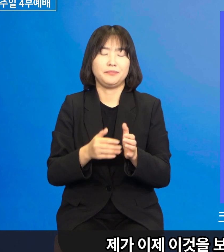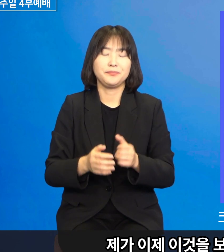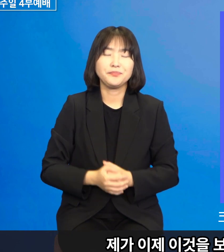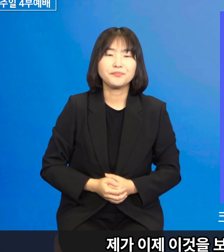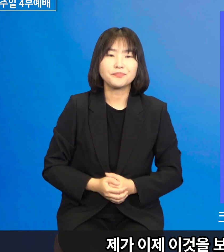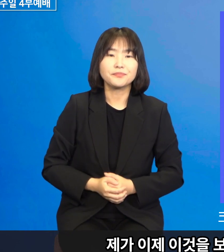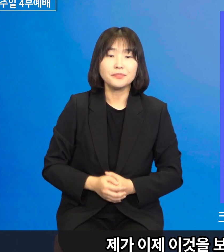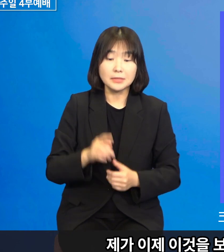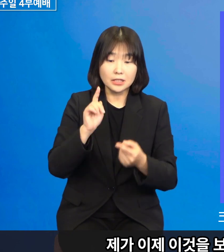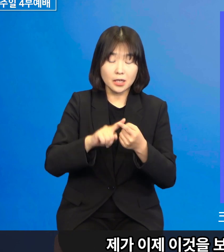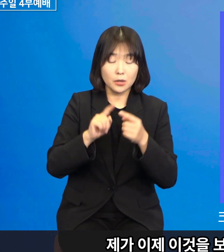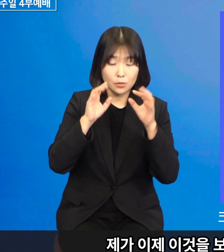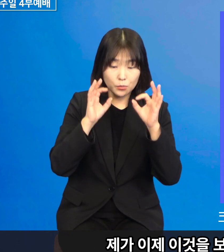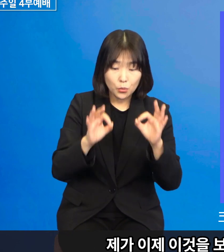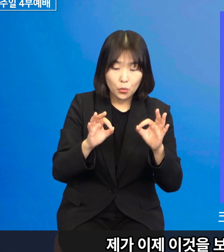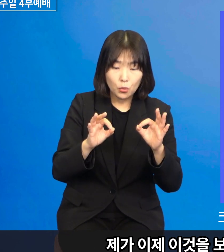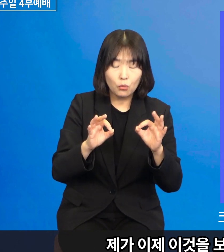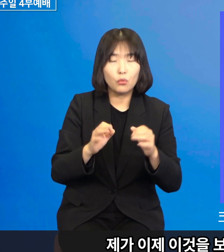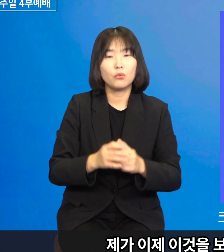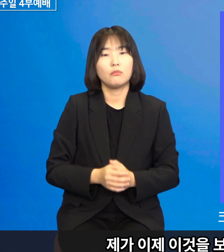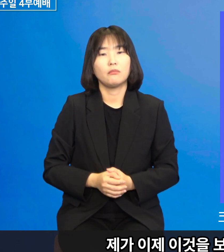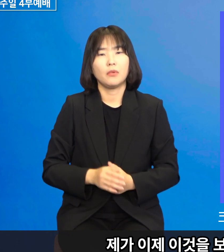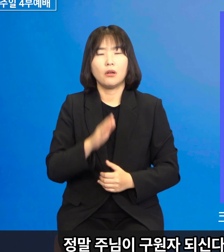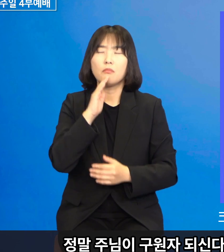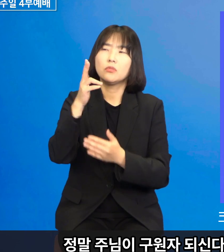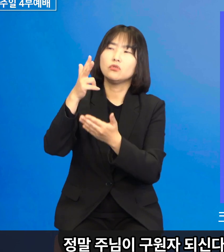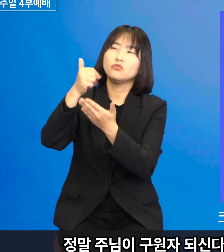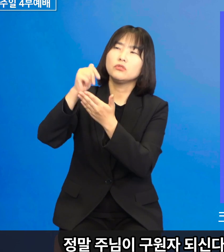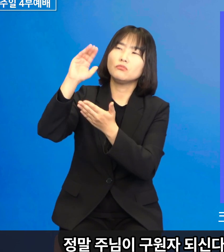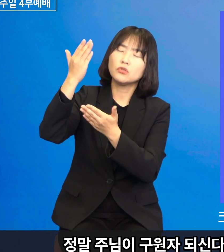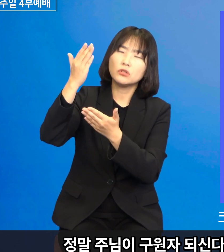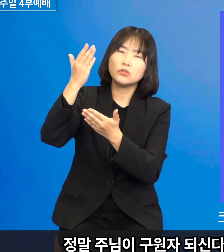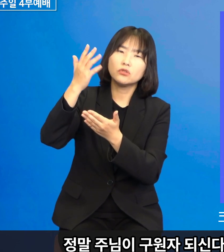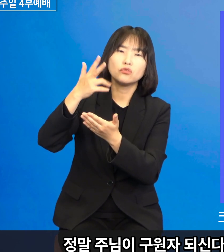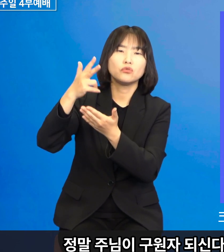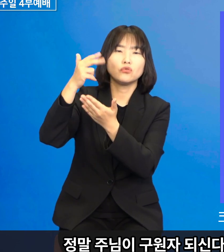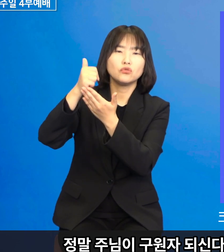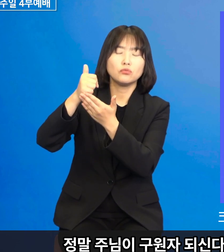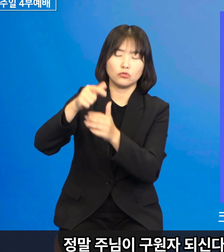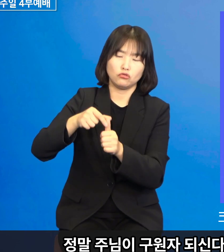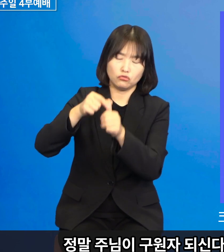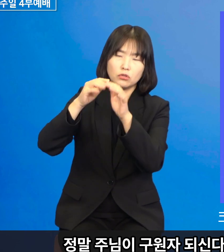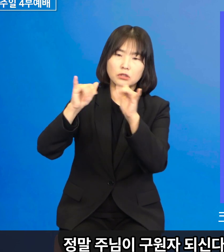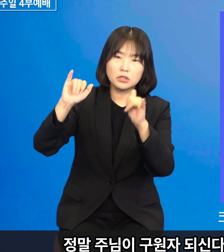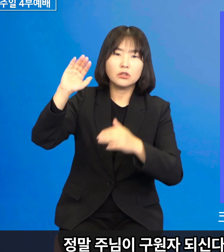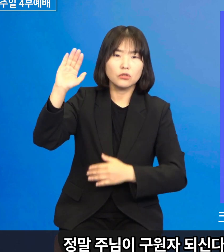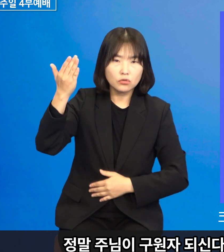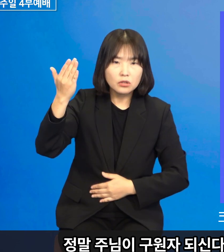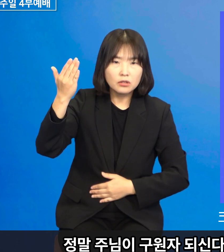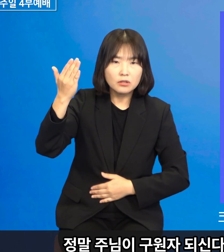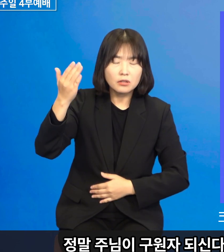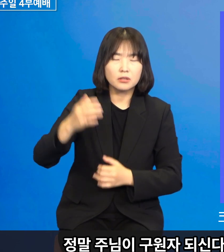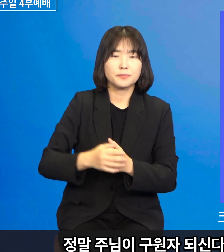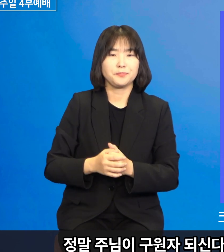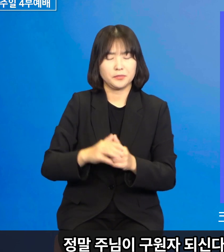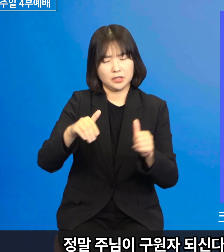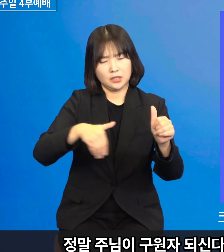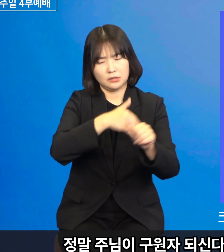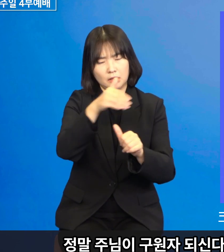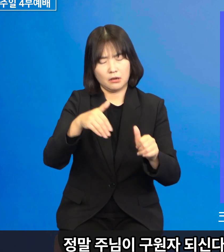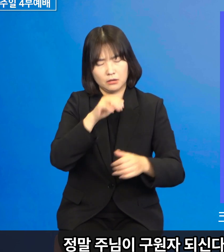이제 이것을 보면서 정말 주님 되시고 정말 주님이 구원자 되신다면 비록 상황은